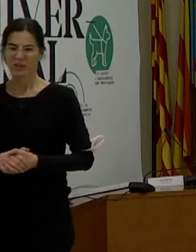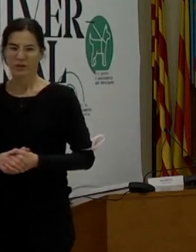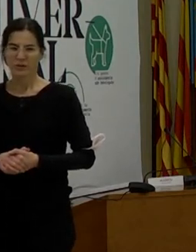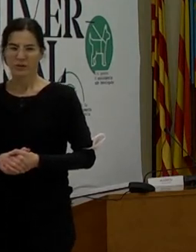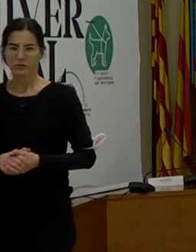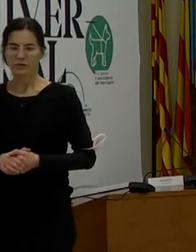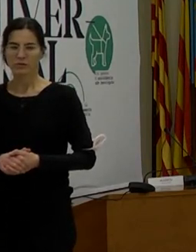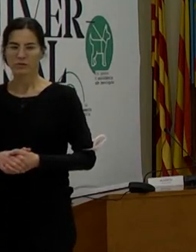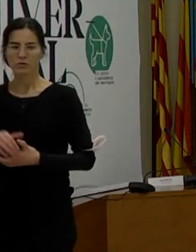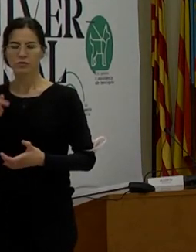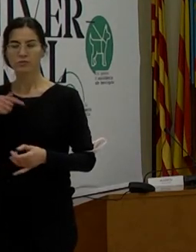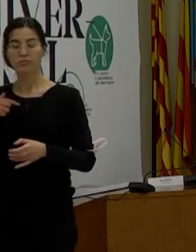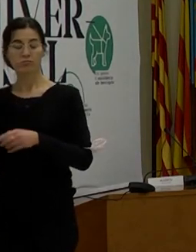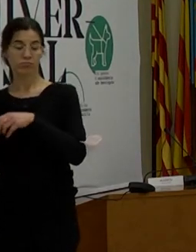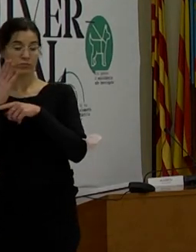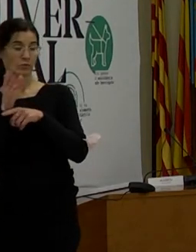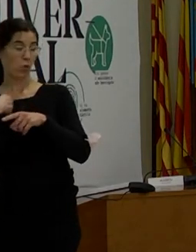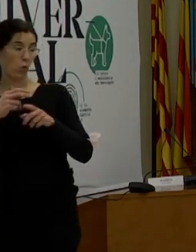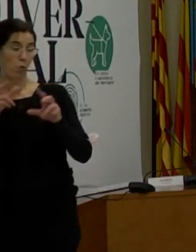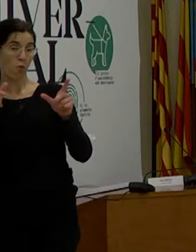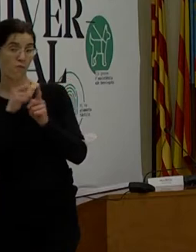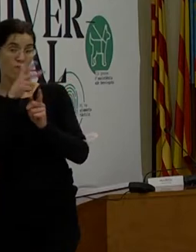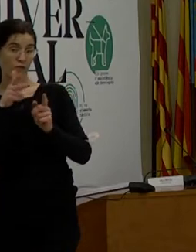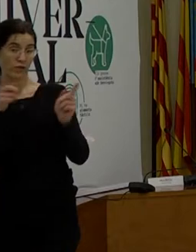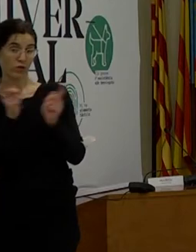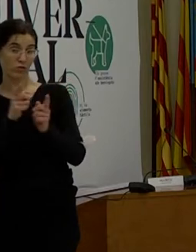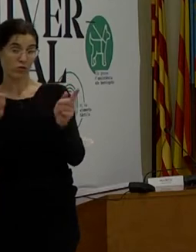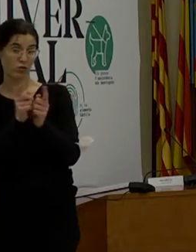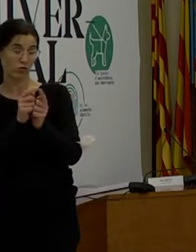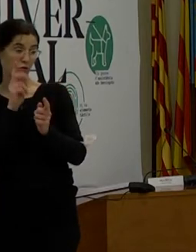Aquí bueno, he portat un petit vídeo, no sé si es podrà posar.